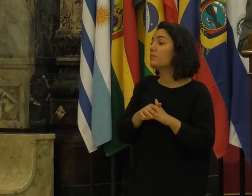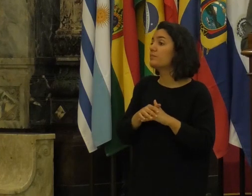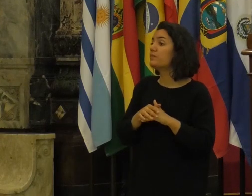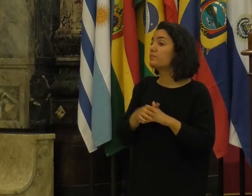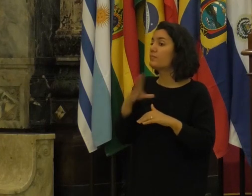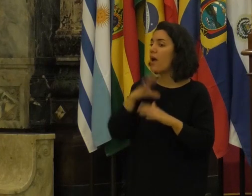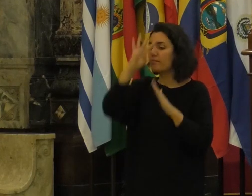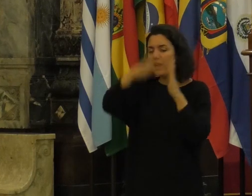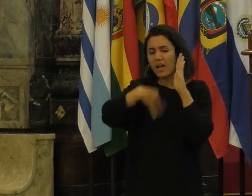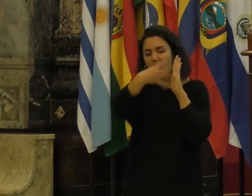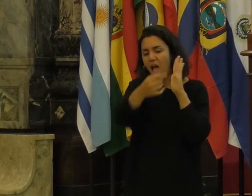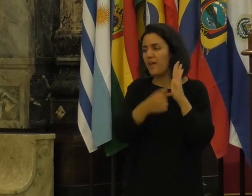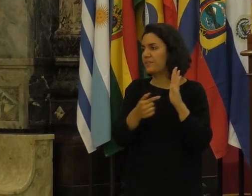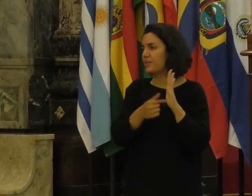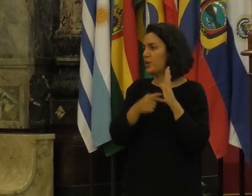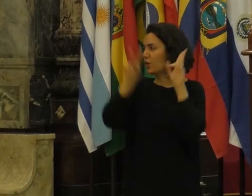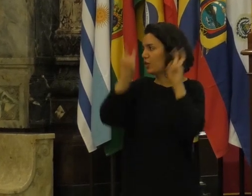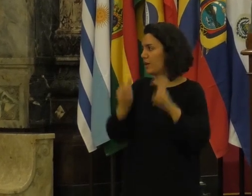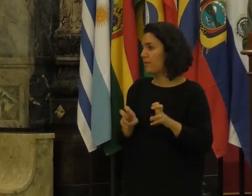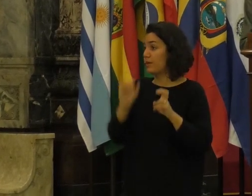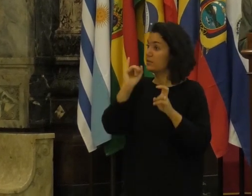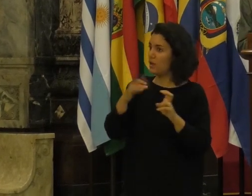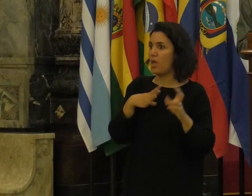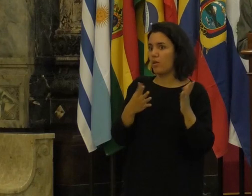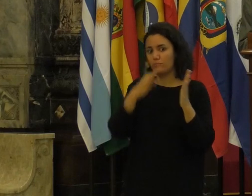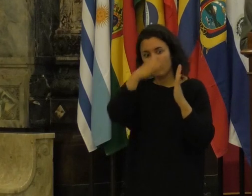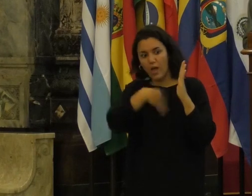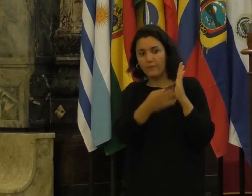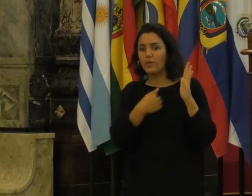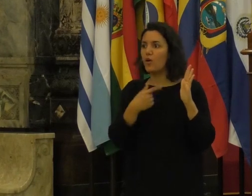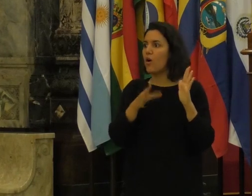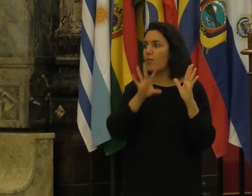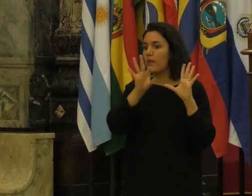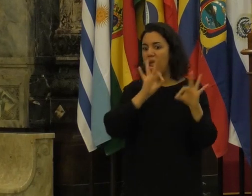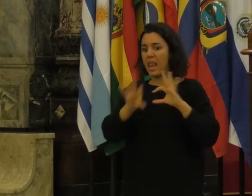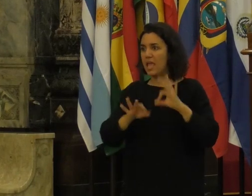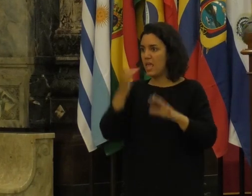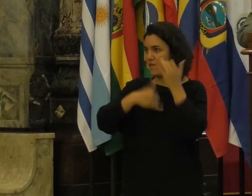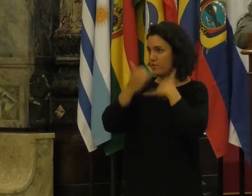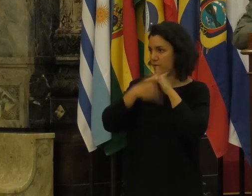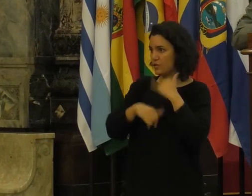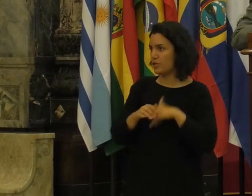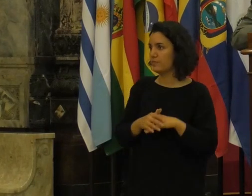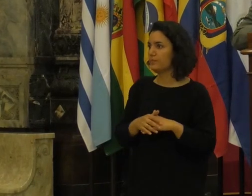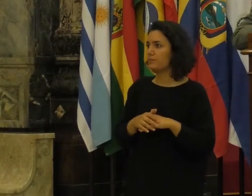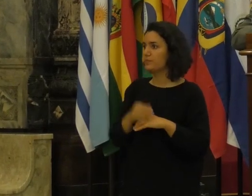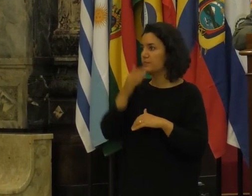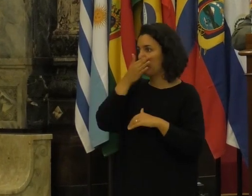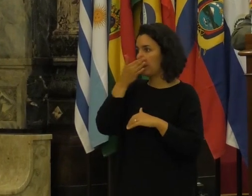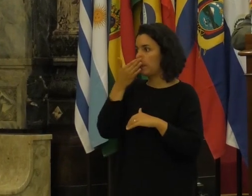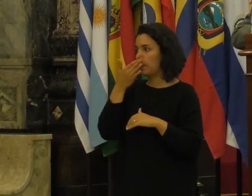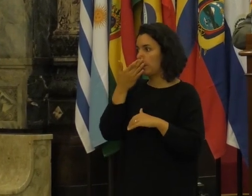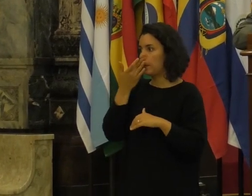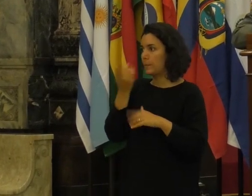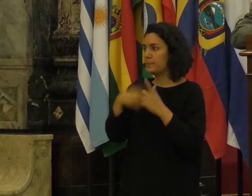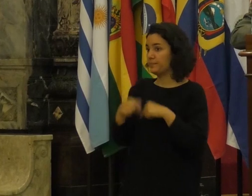a nivel más gráfico. Lógicamente es un gráfico manipulado, porque estábamos vendiendo, sabemos, estadística, que vamos a